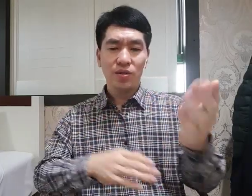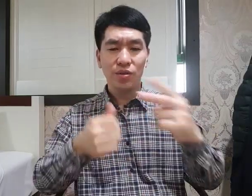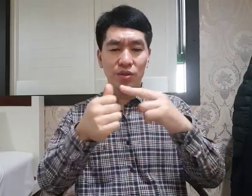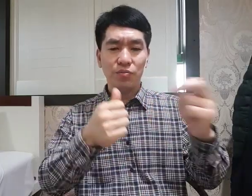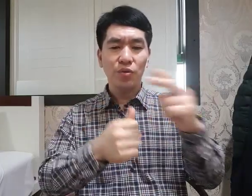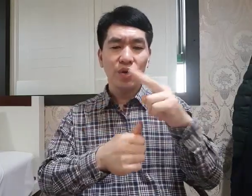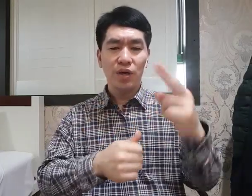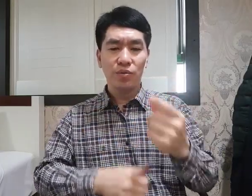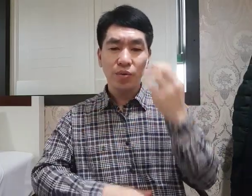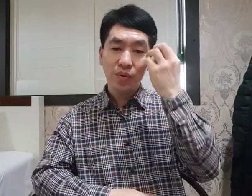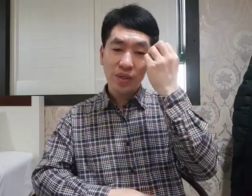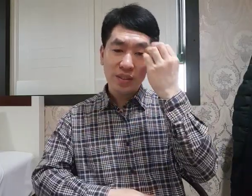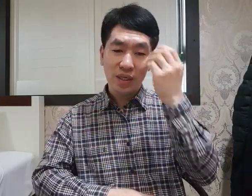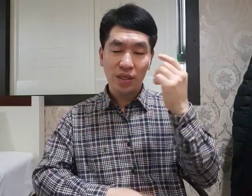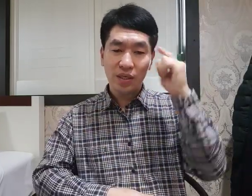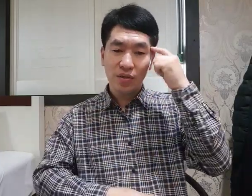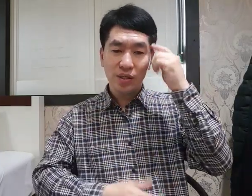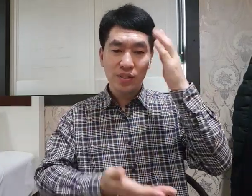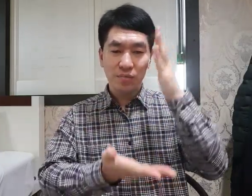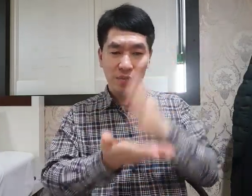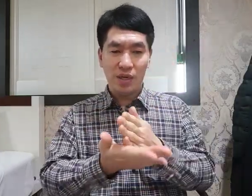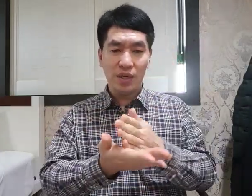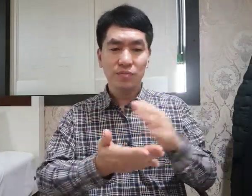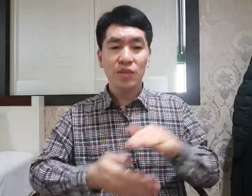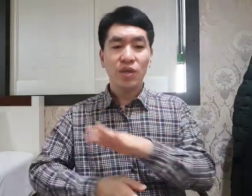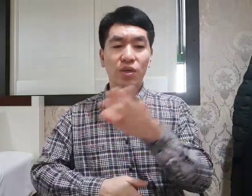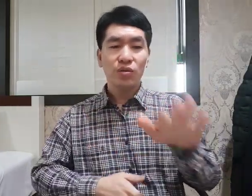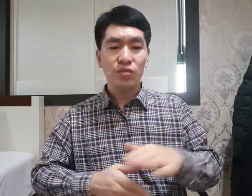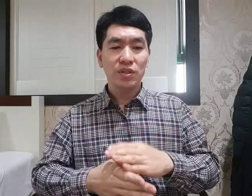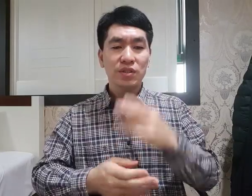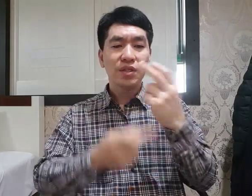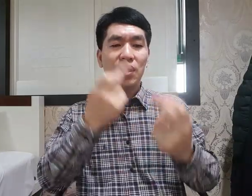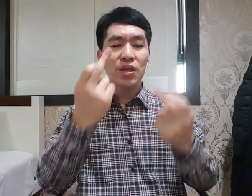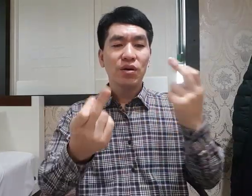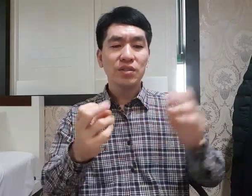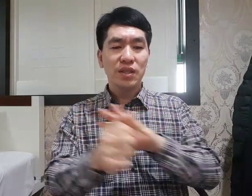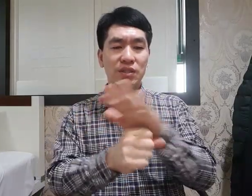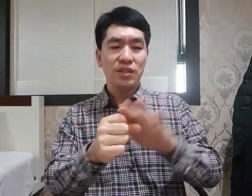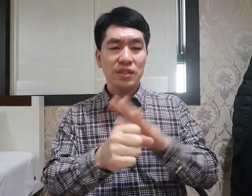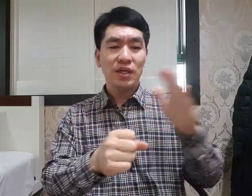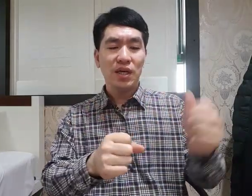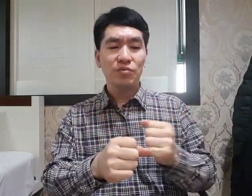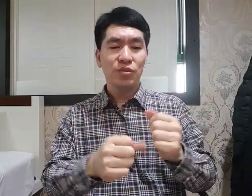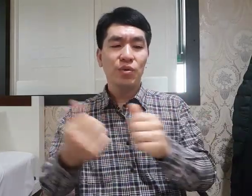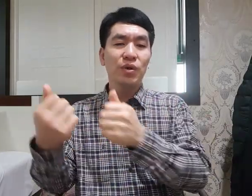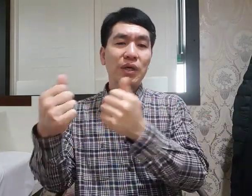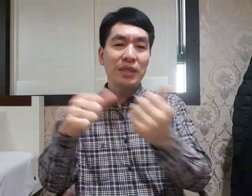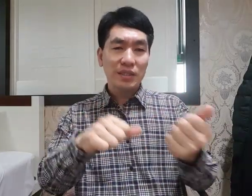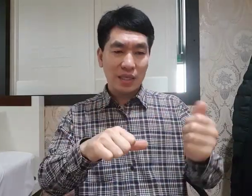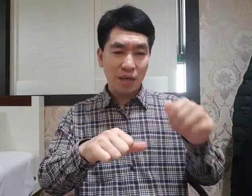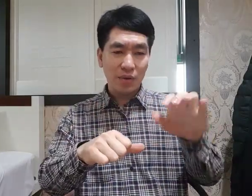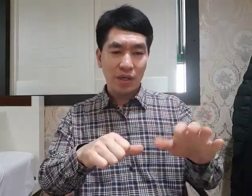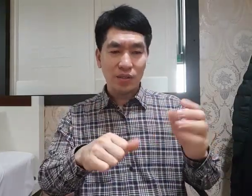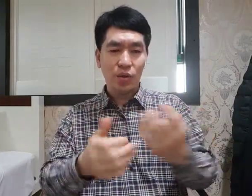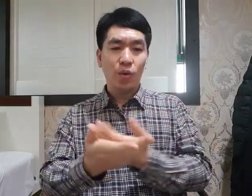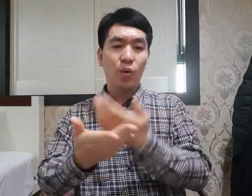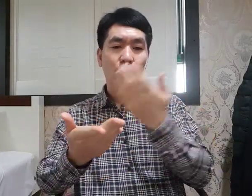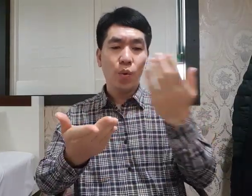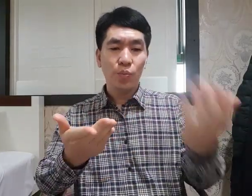너희를 미워하여도 이상히 여기지 말라. 우리는 형제를 사랑함으로 사망에서